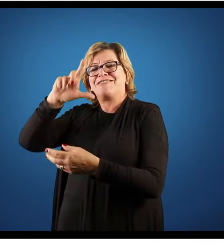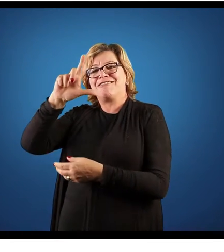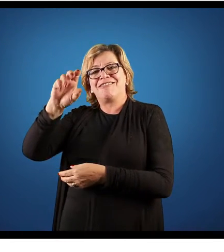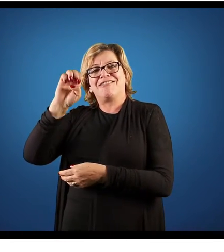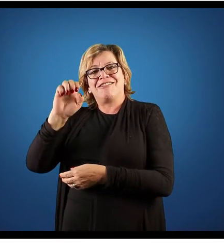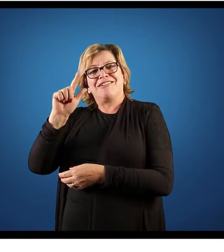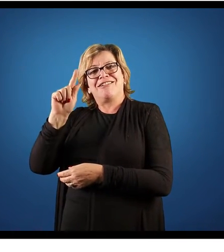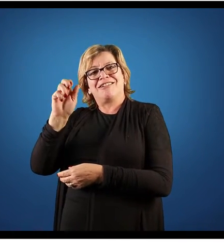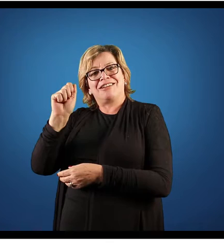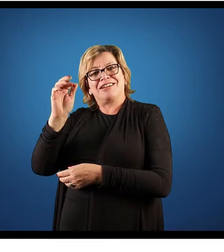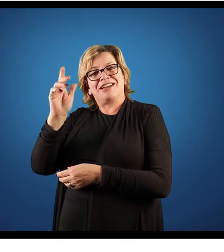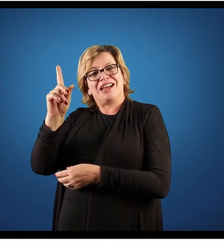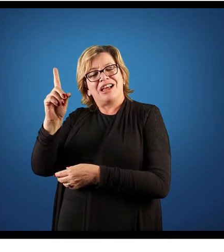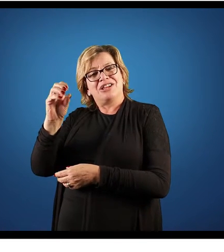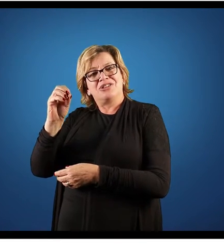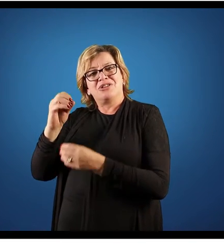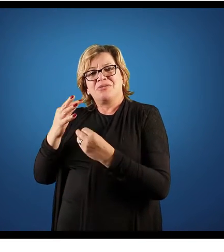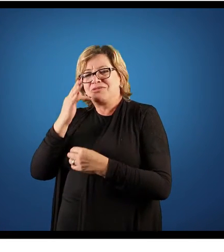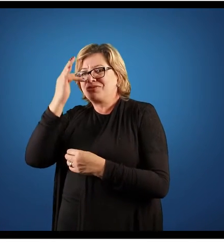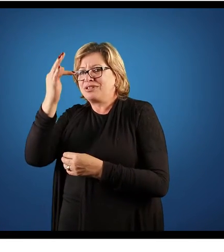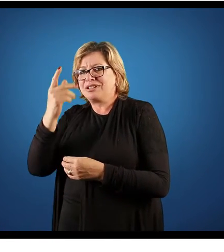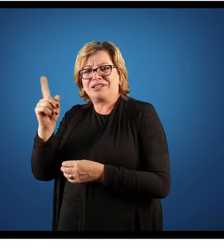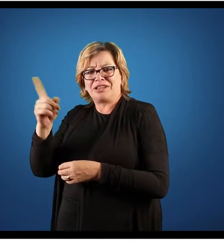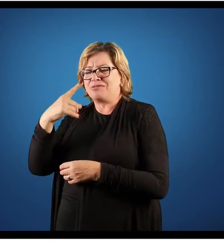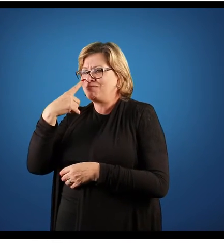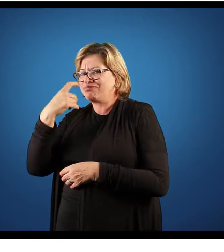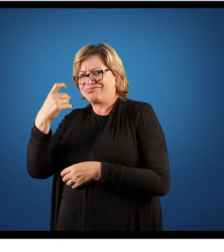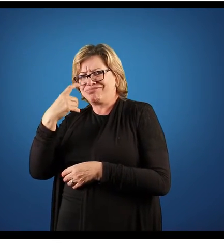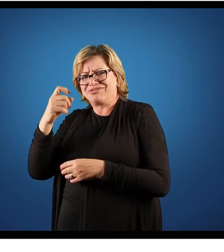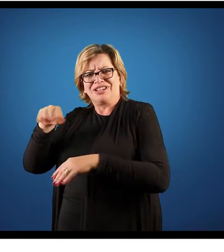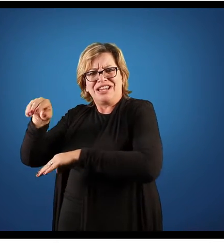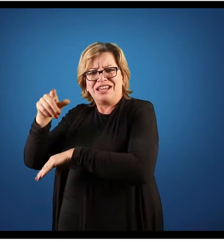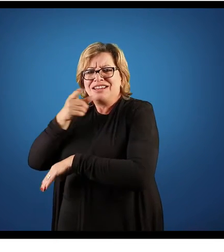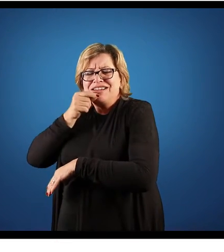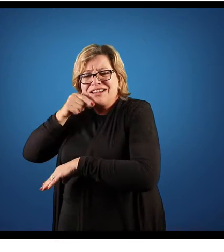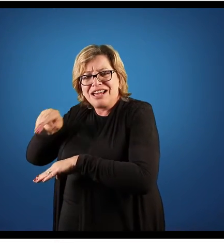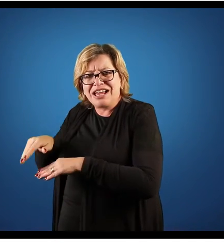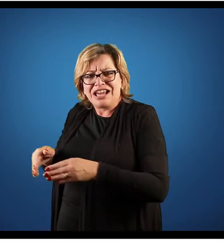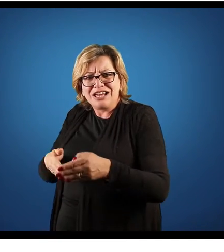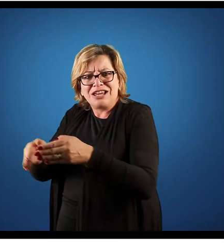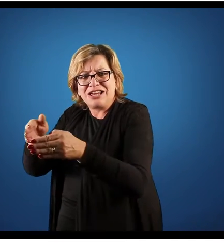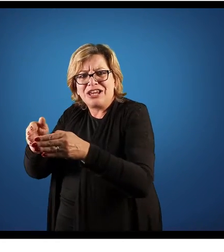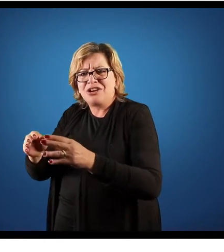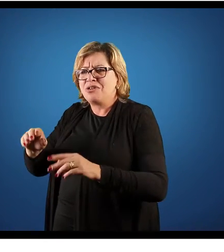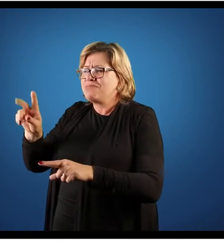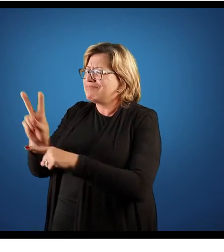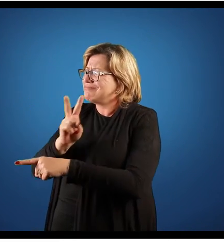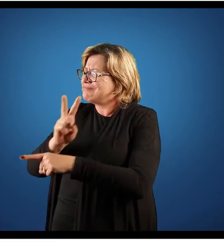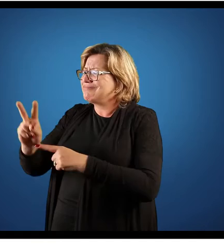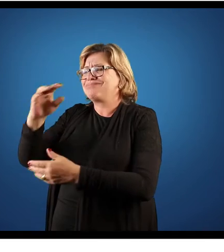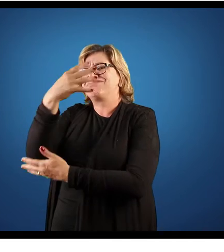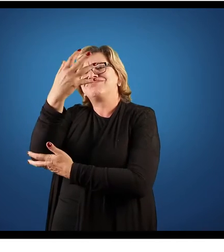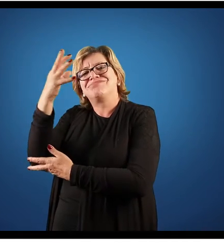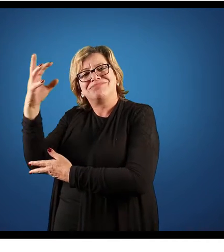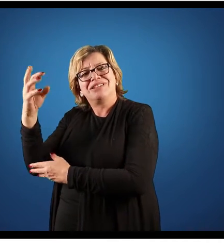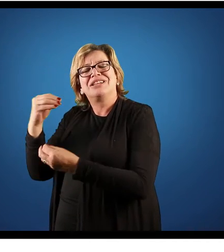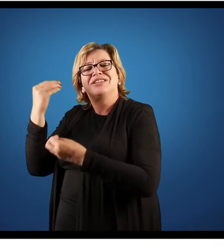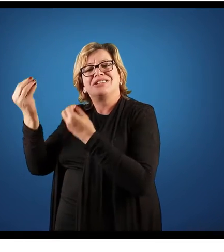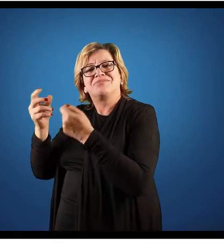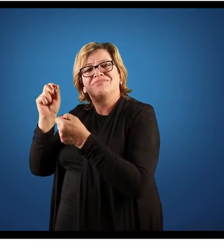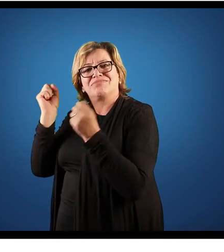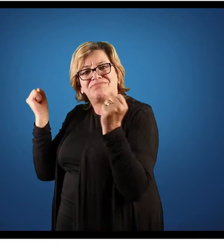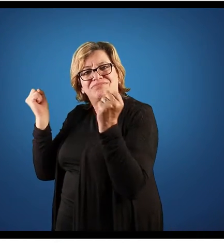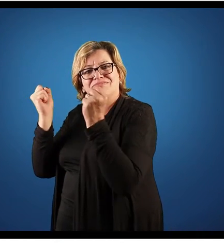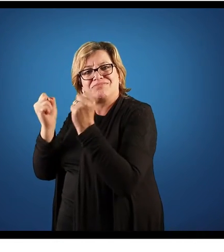futuras então não poluir rios não poluir é nascente não poluir né o meio ambiente para que possa realmente trabalhar com